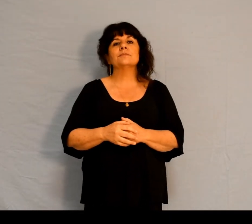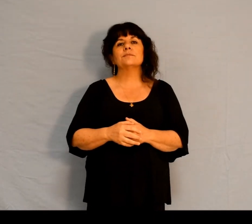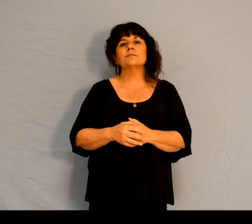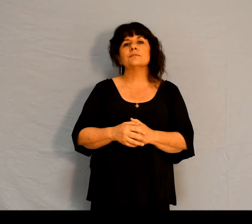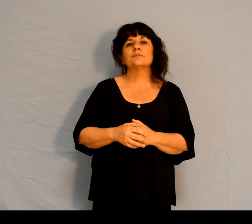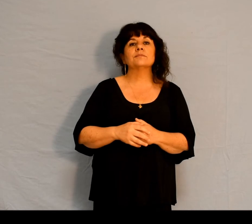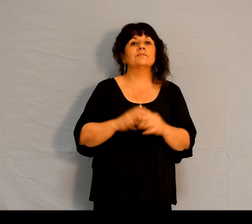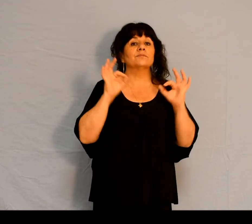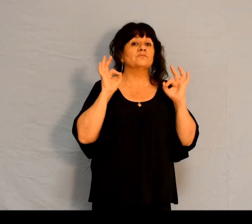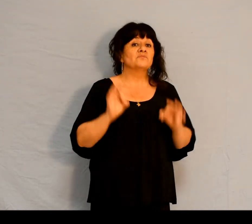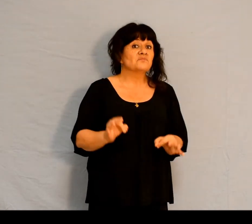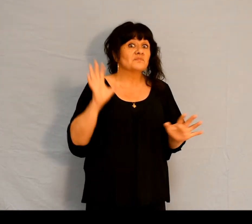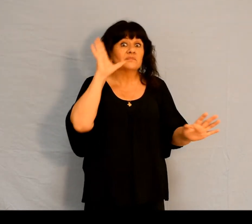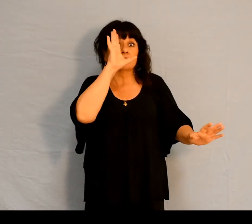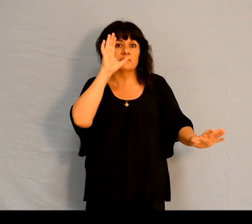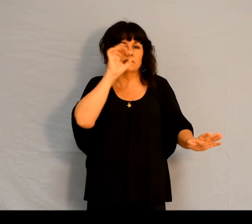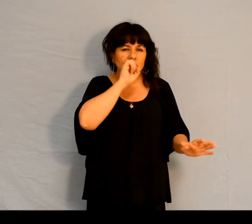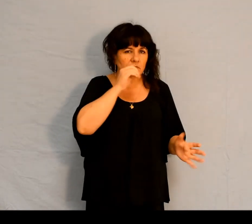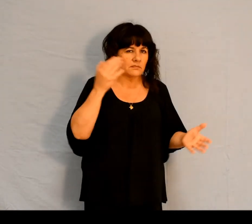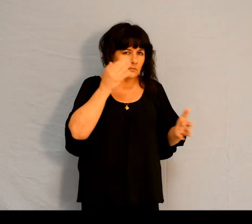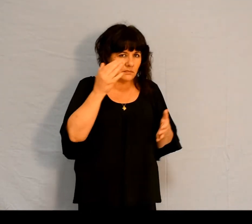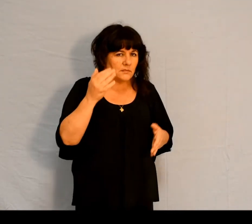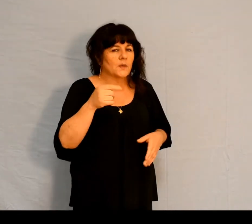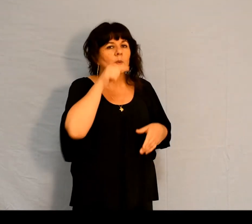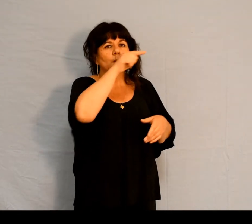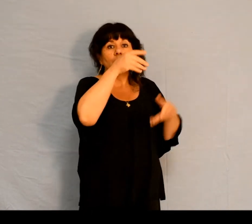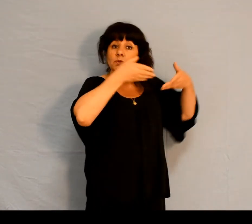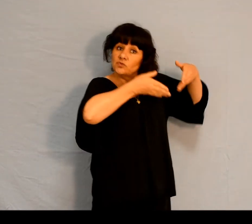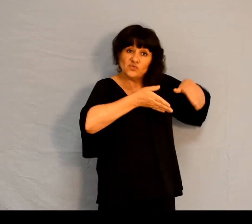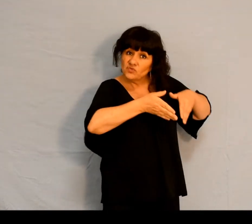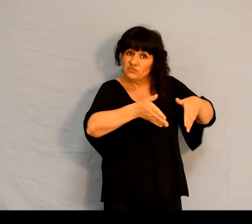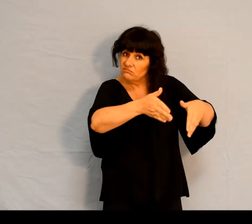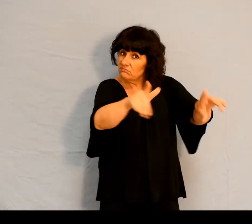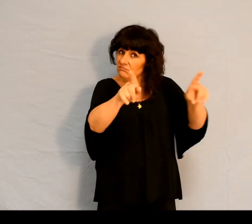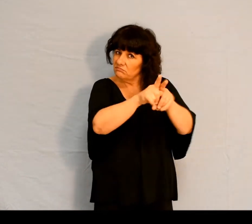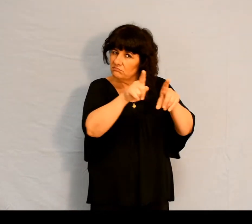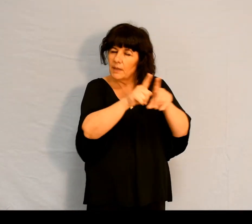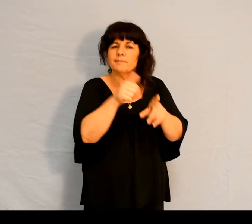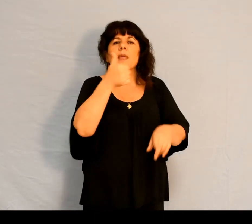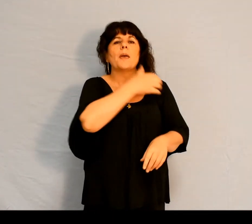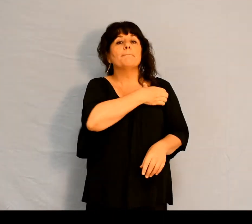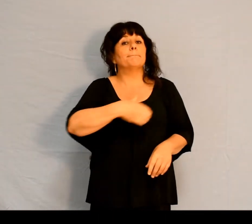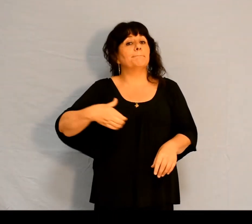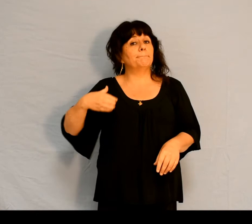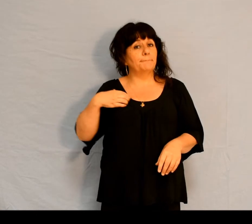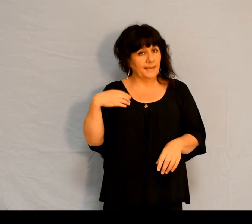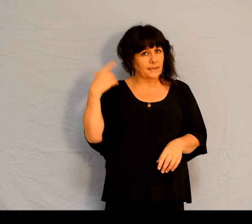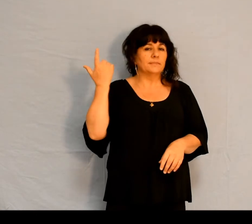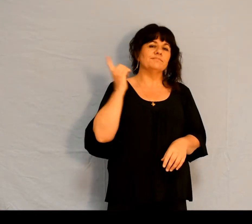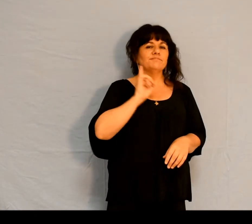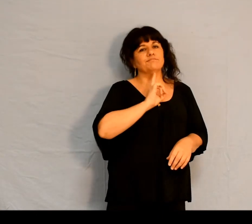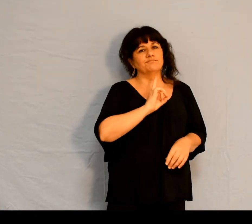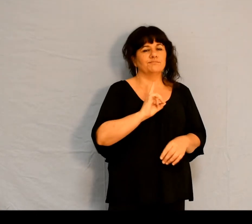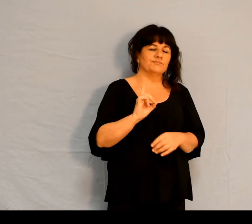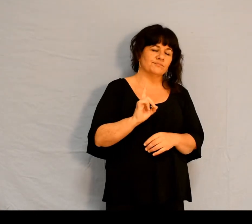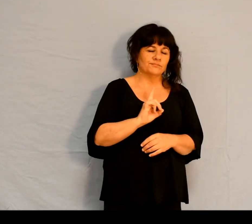Par hasard, un prêtre descendait par ce chemin, il le vit et passa de l'autre